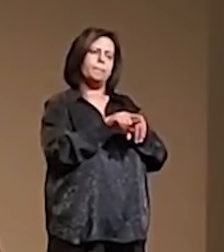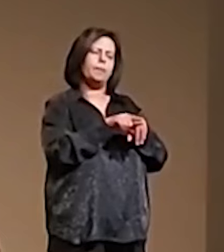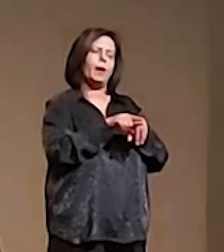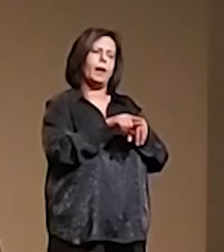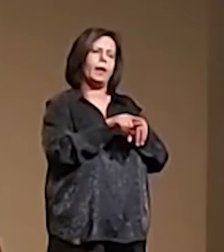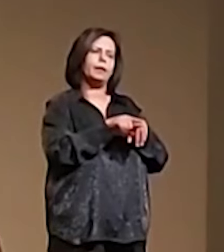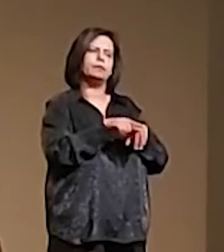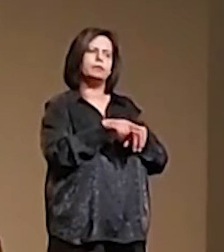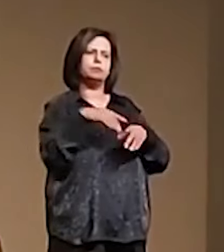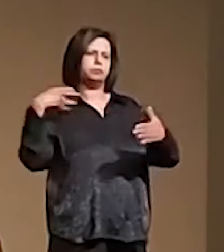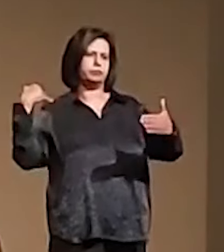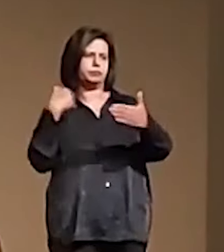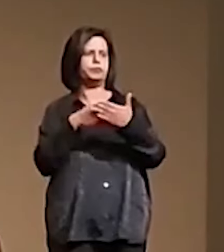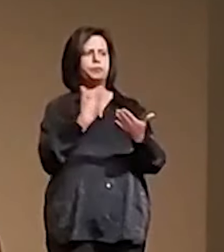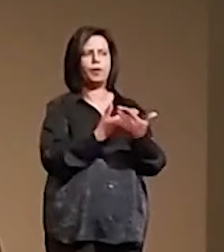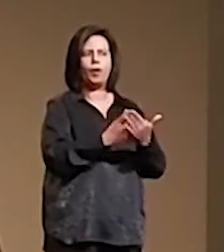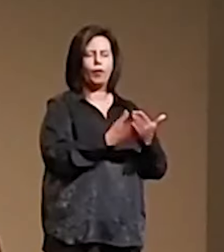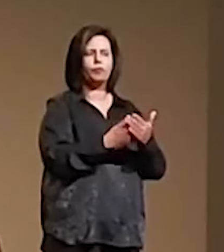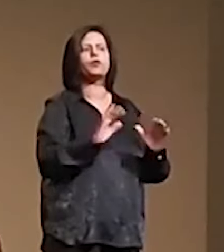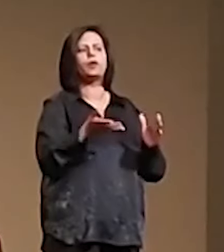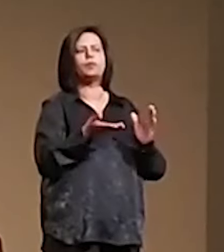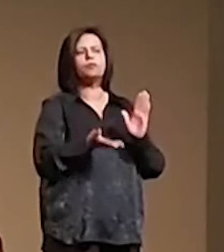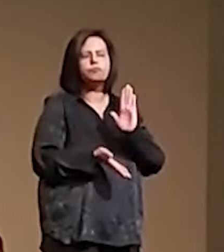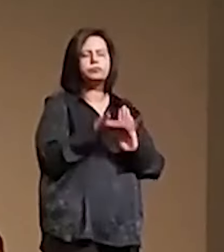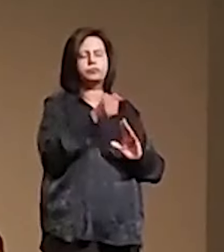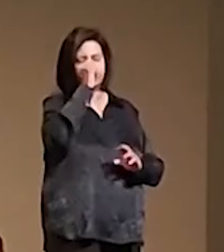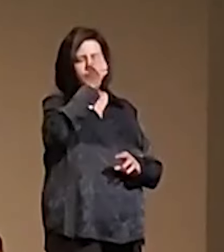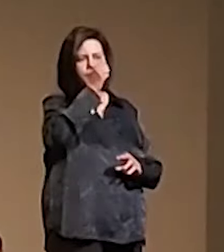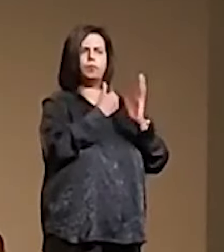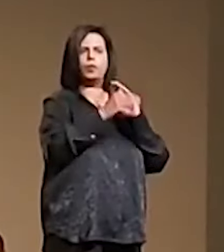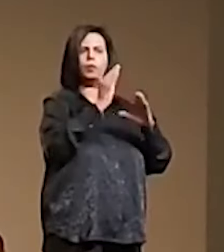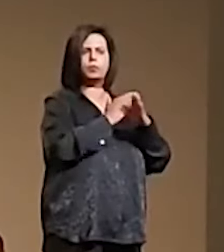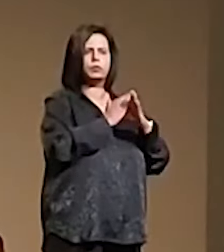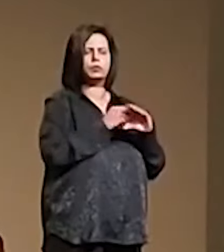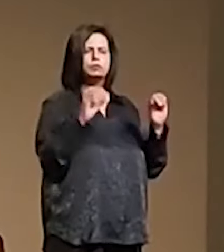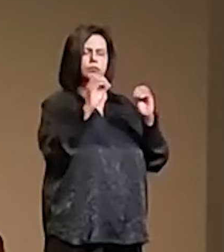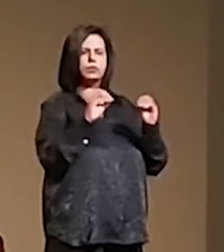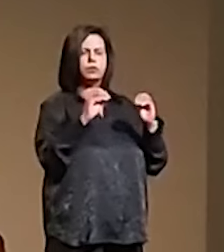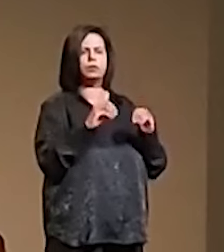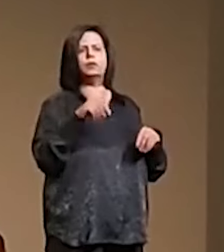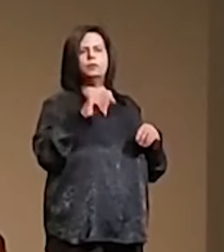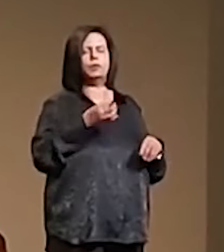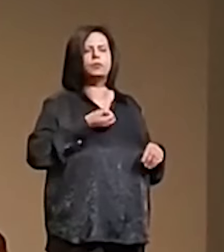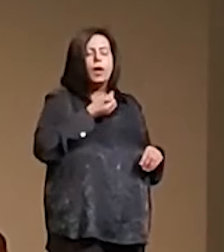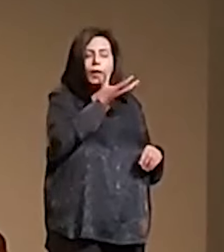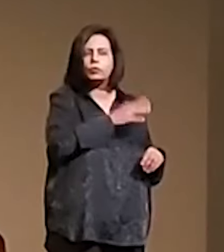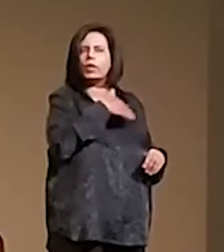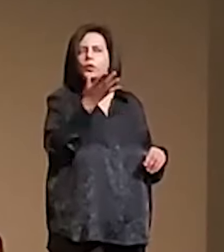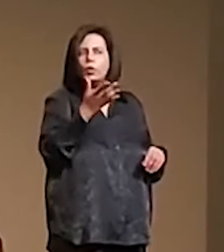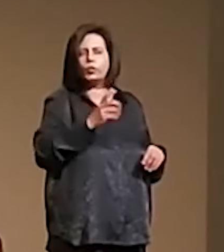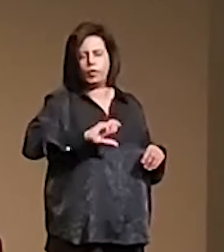il prouvait, il montrait qu'il manière nous respecter nous, l'engagement. Laisse-moi nous autres un autre